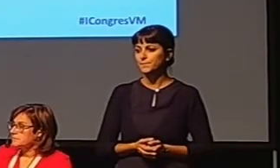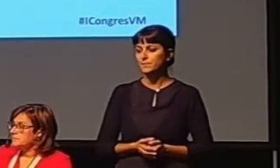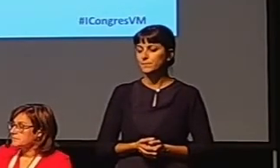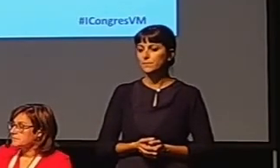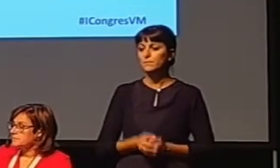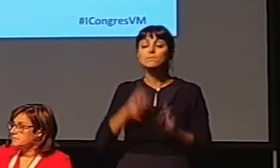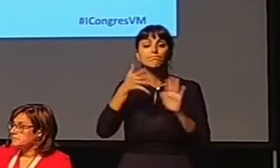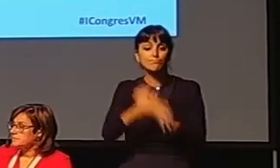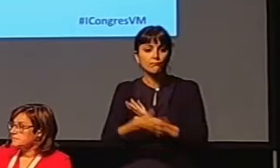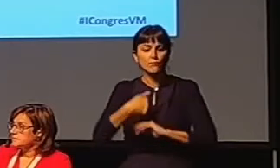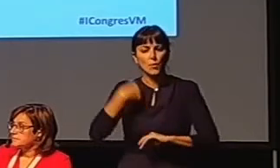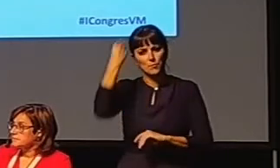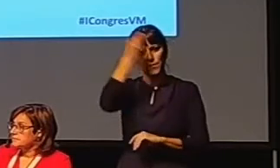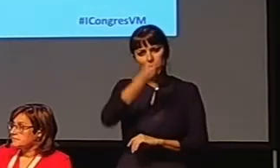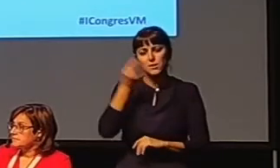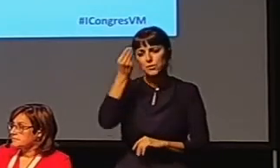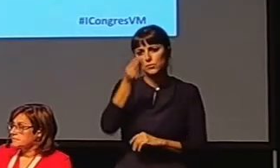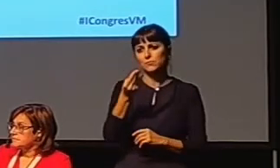Perquè crec que aquest element